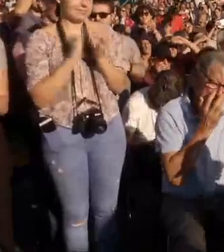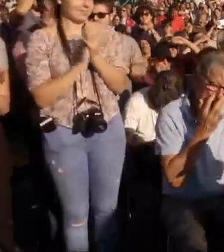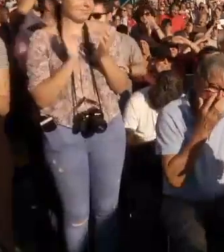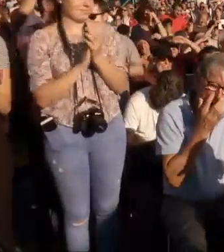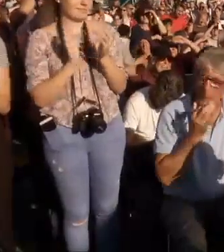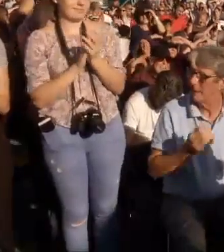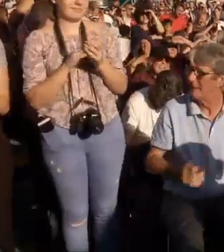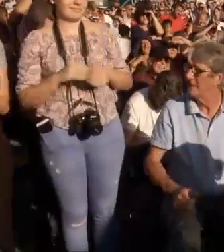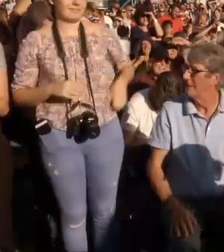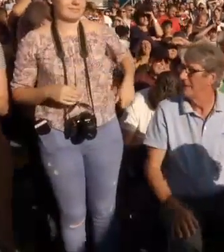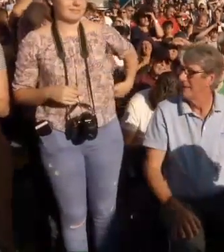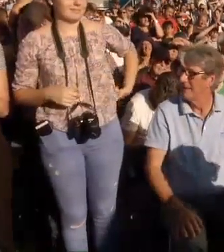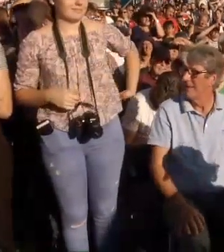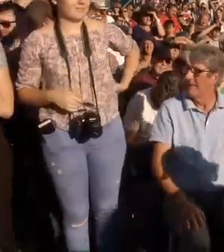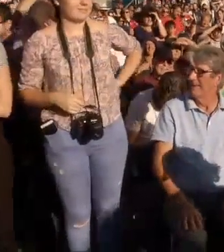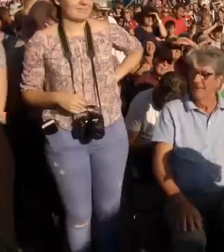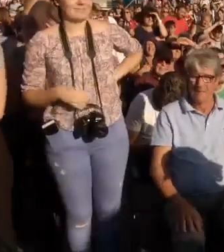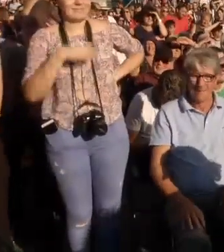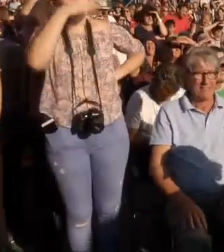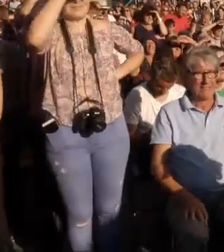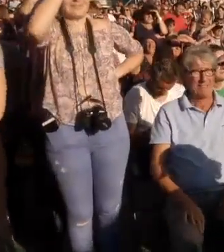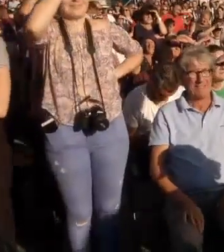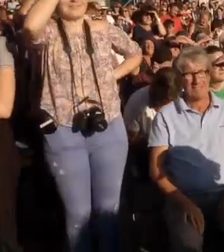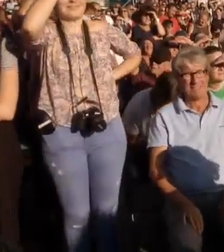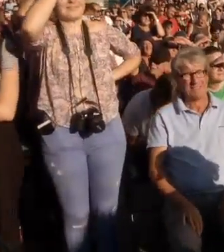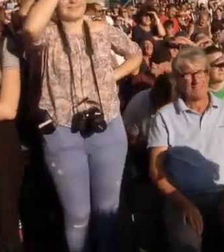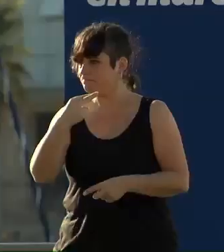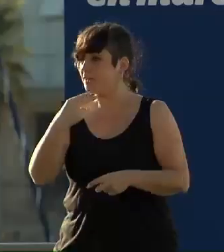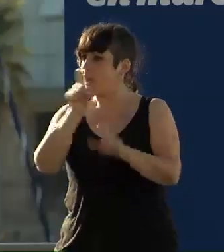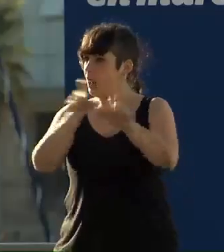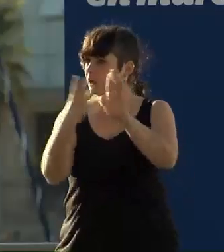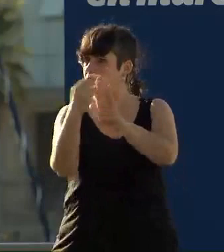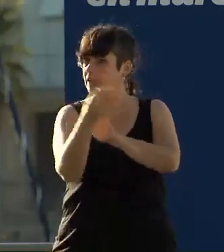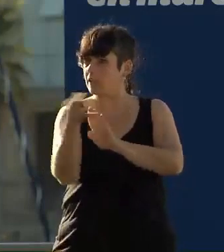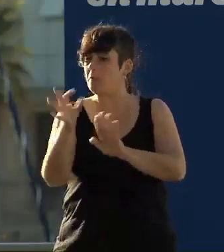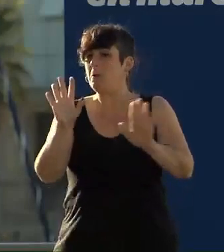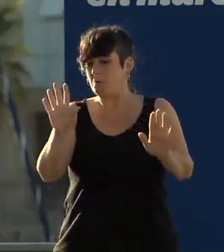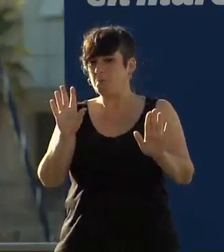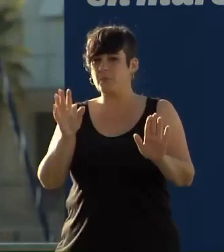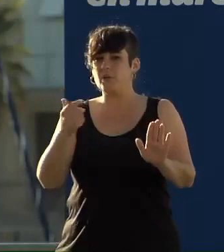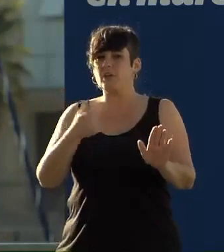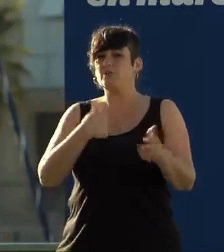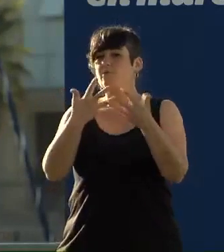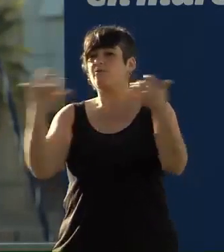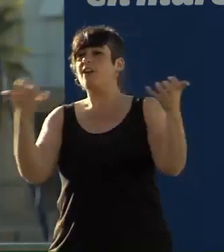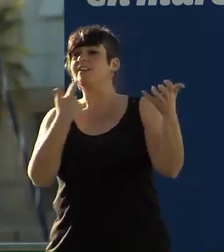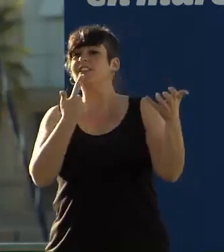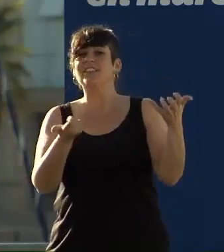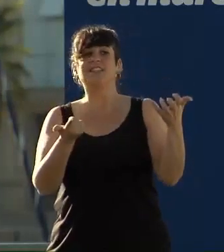Daquela tuve a ousadía de decir algo que hoxe non me atrevería, porque foi moi ben entendido, pero era moi procaz, decía: